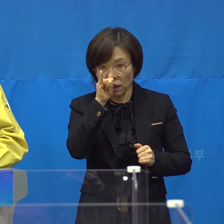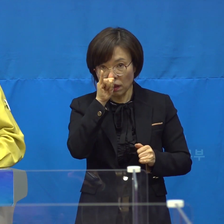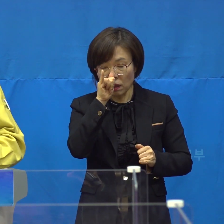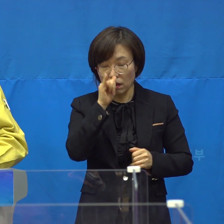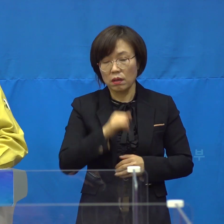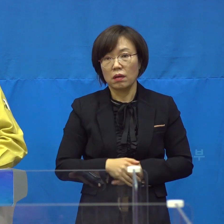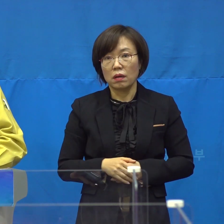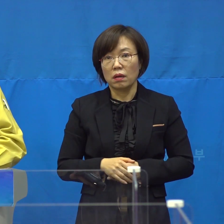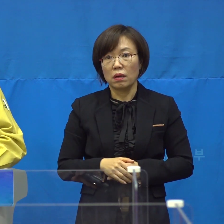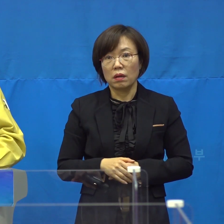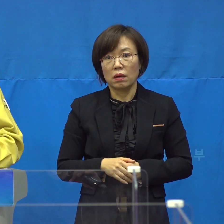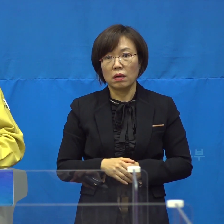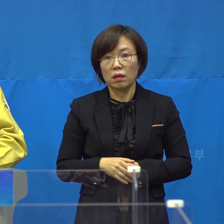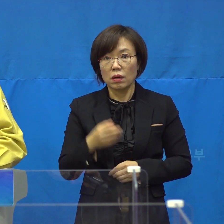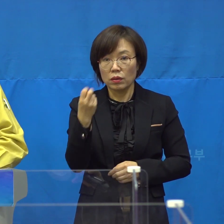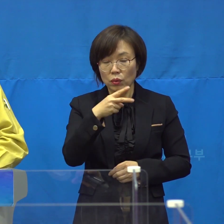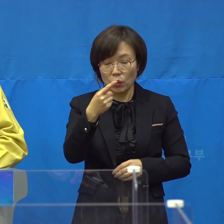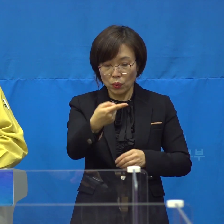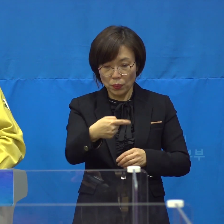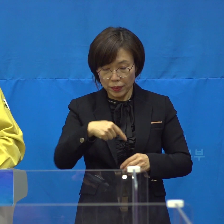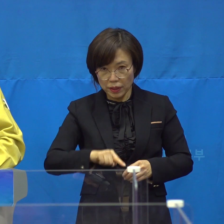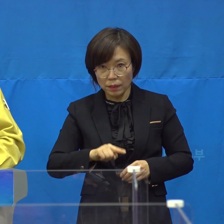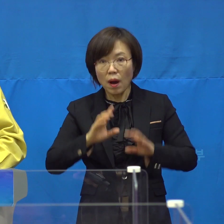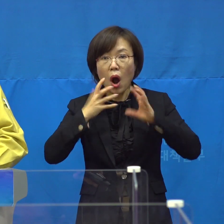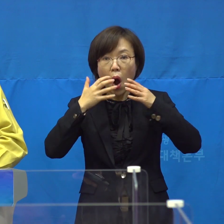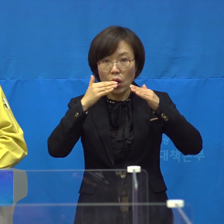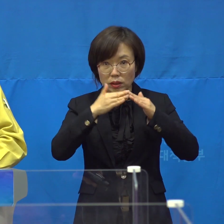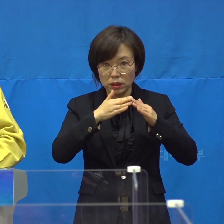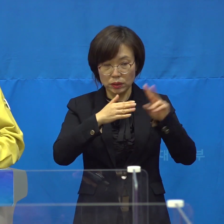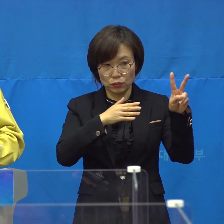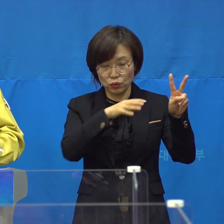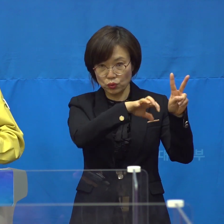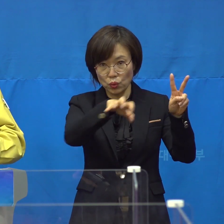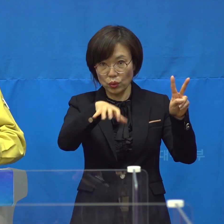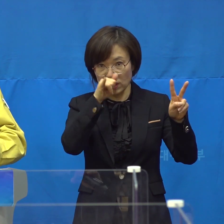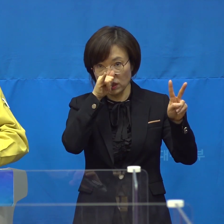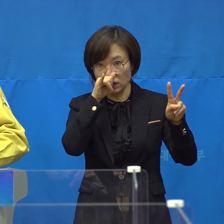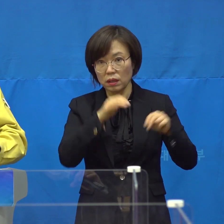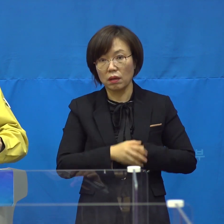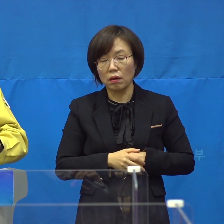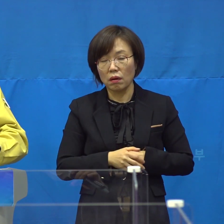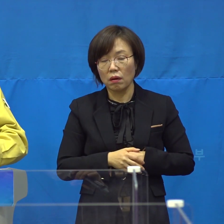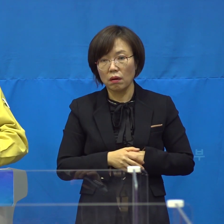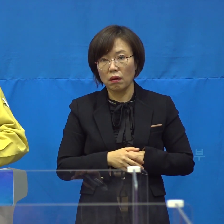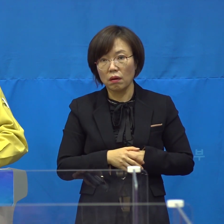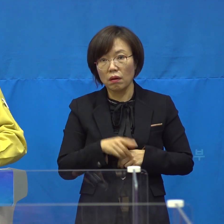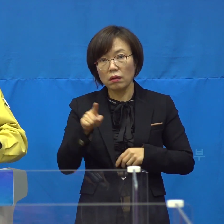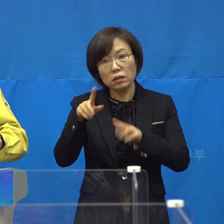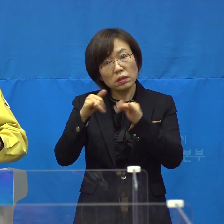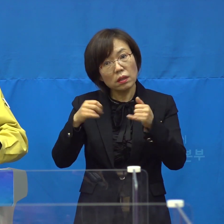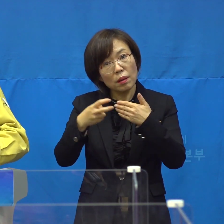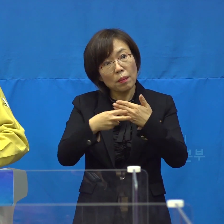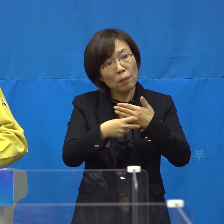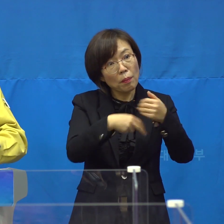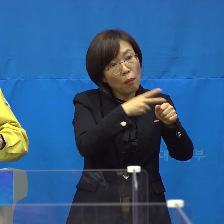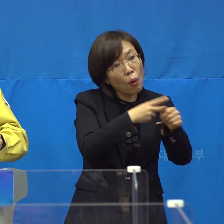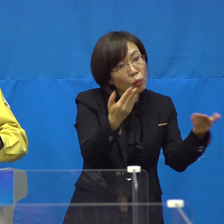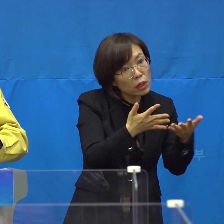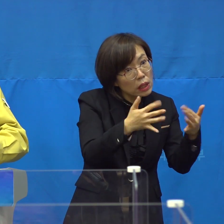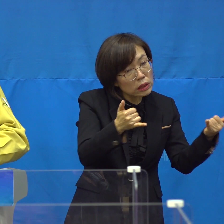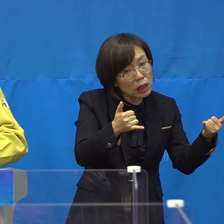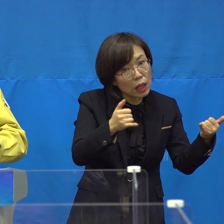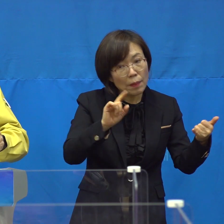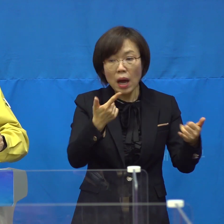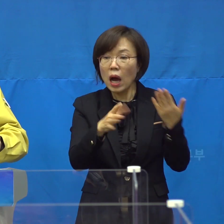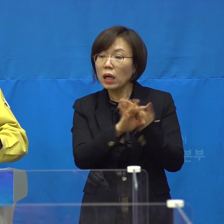있습니다. 그리고 밑에 보면 어린이집이 있는 두 군데가 있거든요. 예. 그럼 이분이 혹시 의료기관에 종사하시는